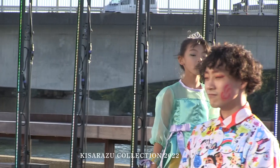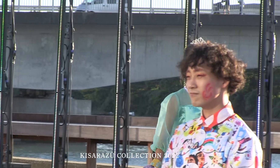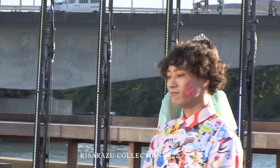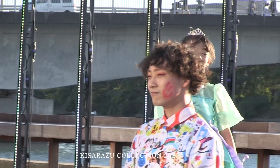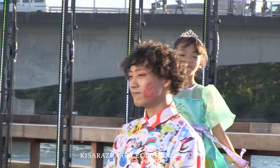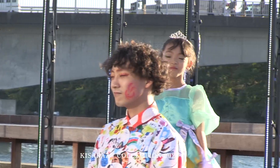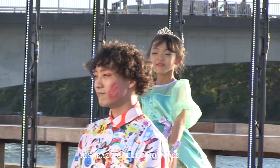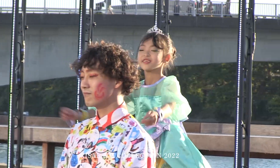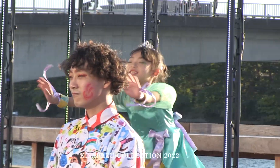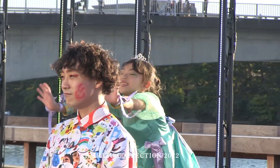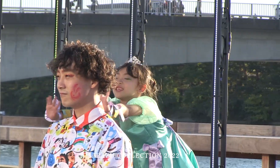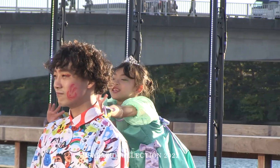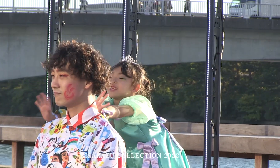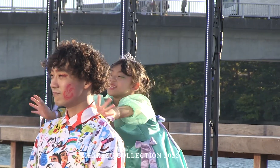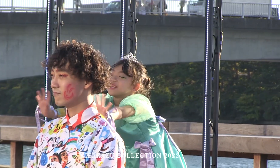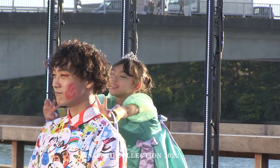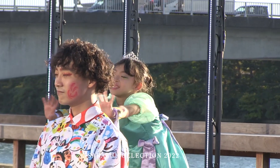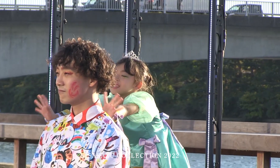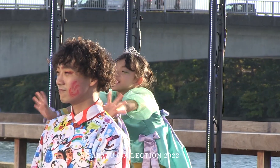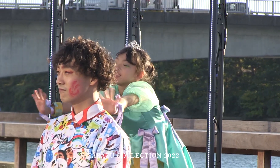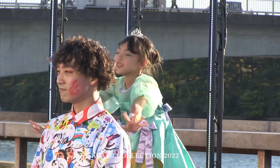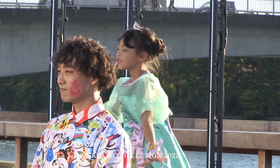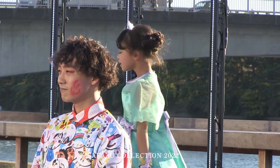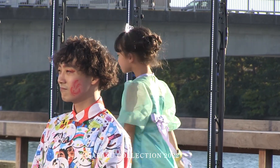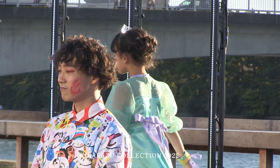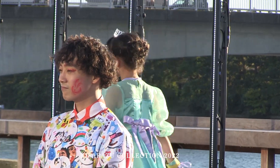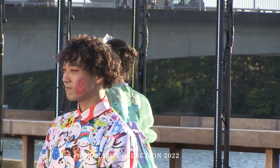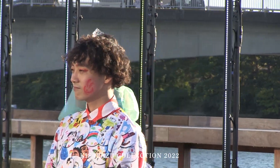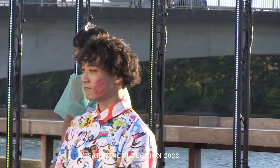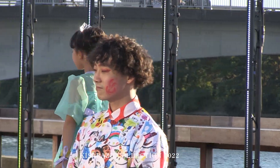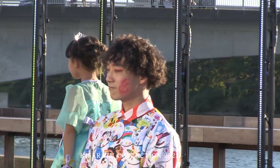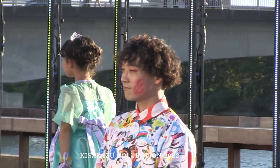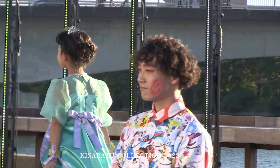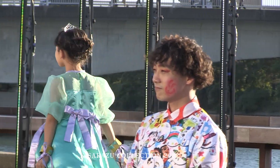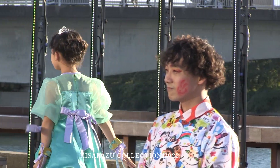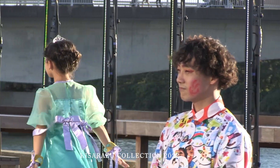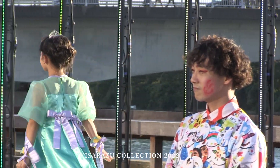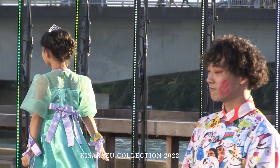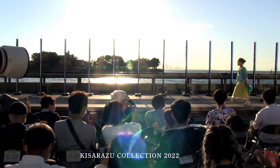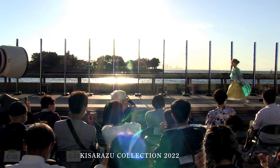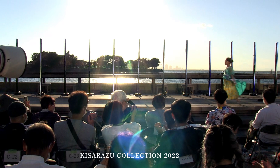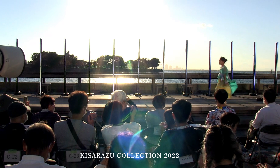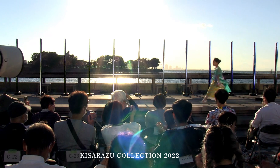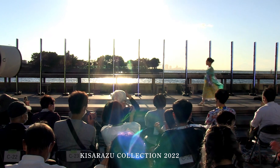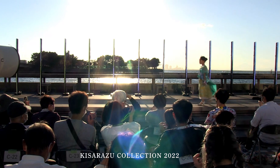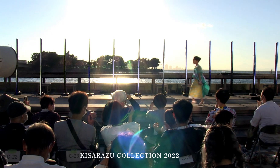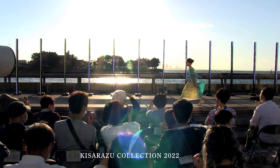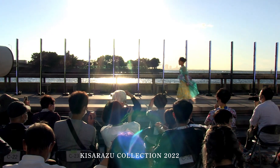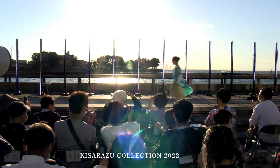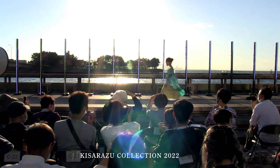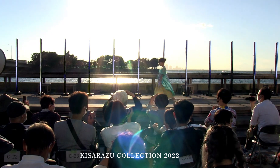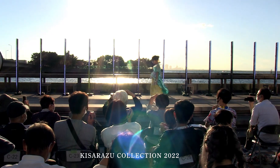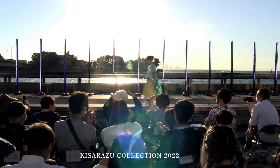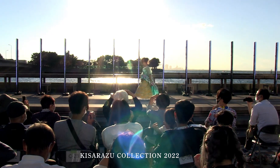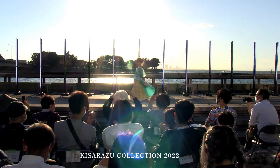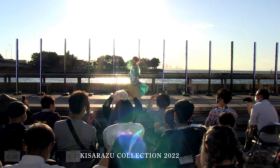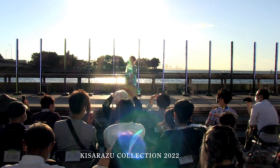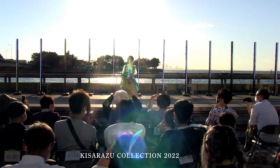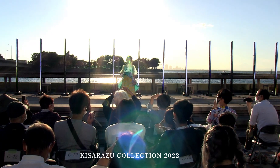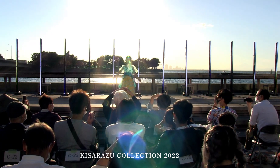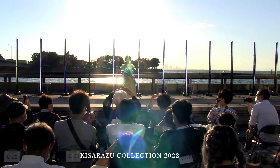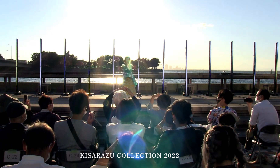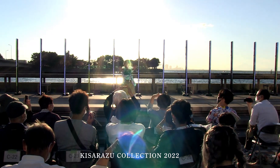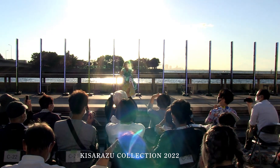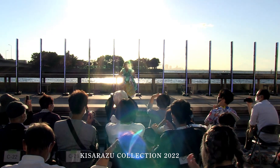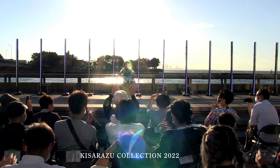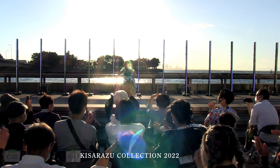から公募で集めたデザイン案の花や色合いを参考にデザインしています。ゆずきちゃんの